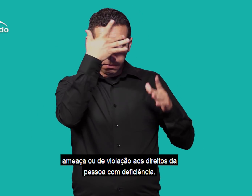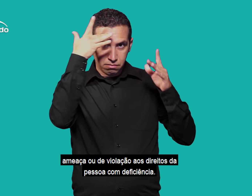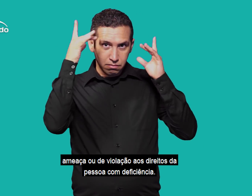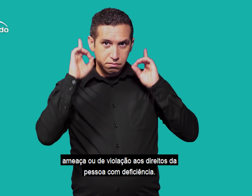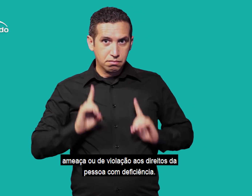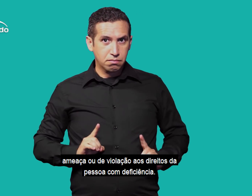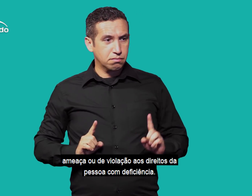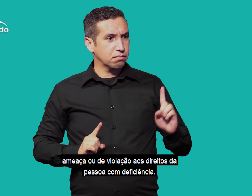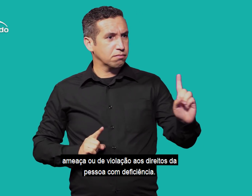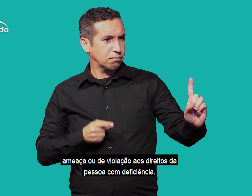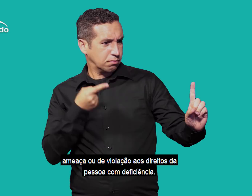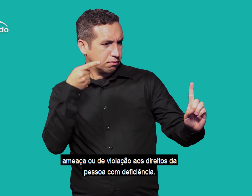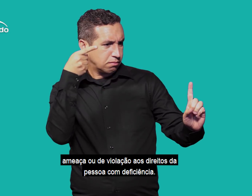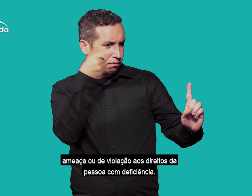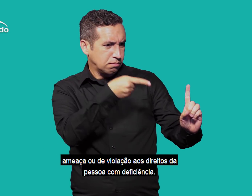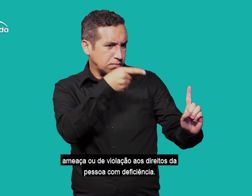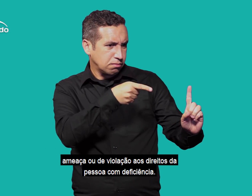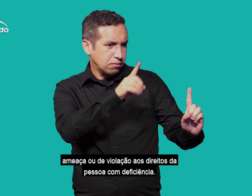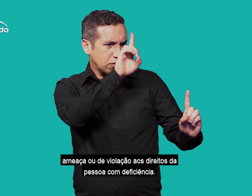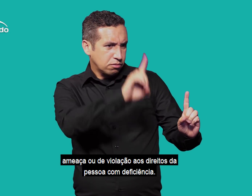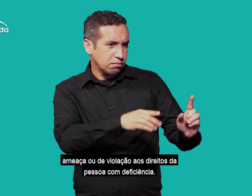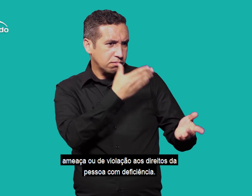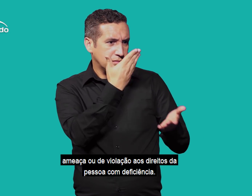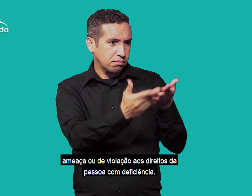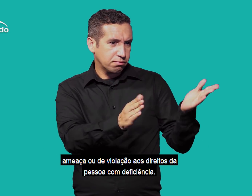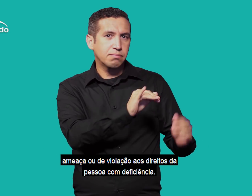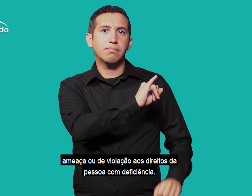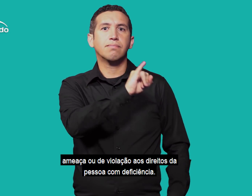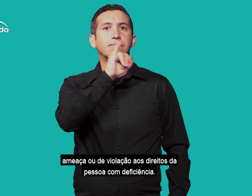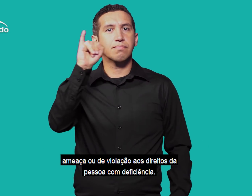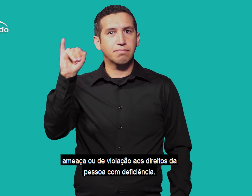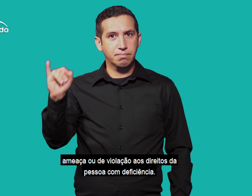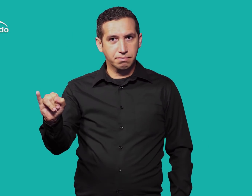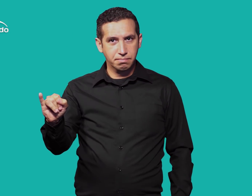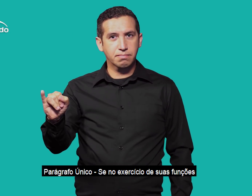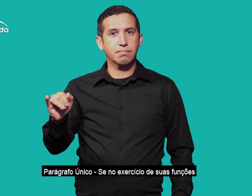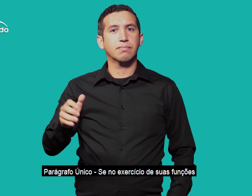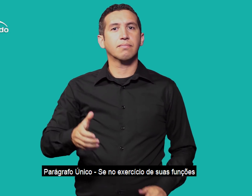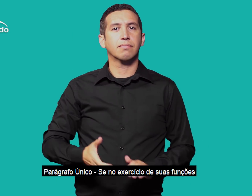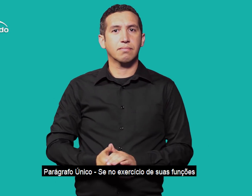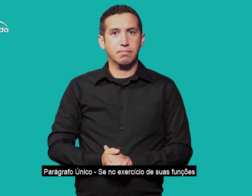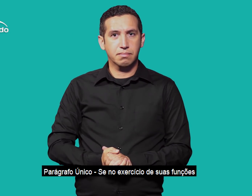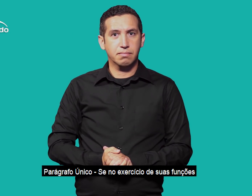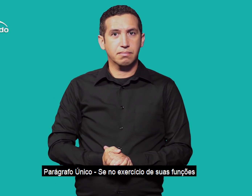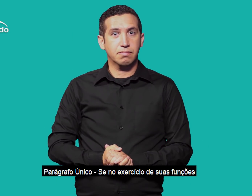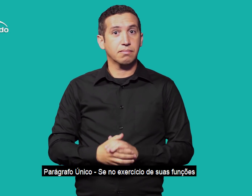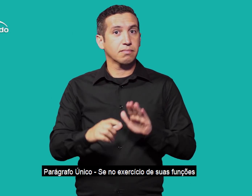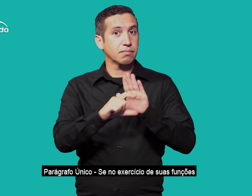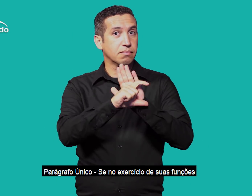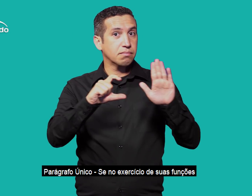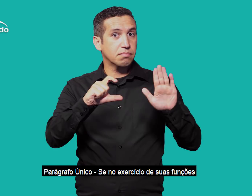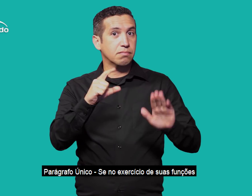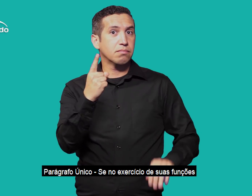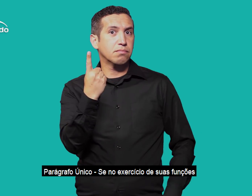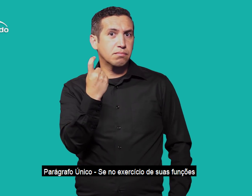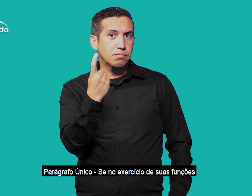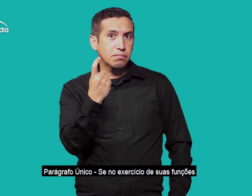violação aos direitos da pessoa com deficiência parágrafo único se o exercício de suas